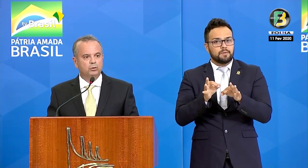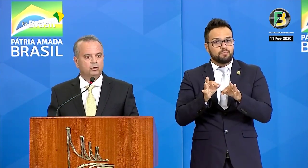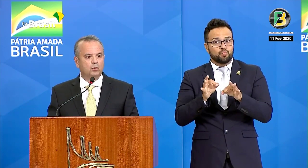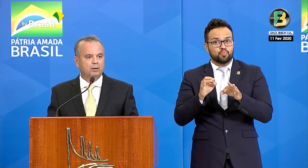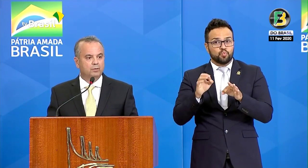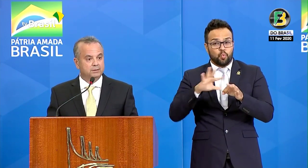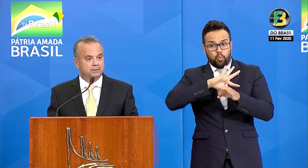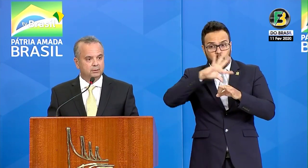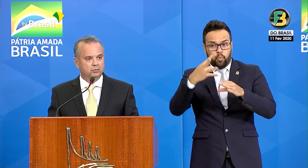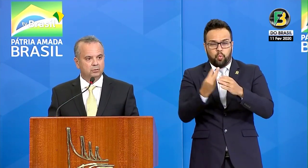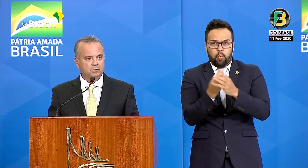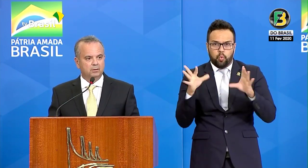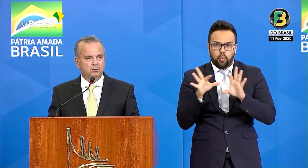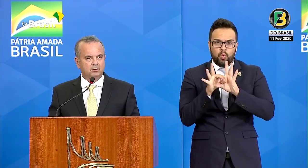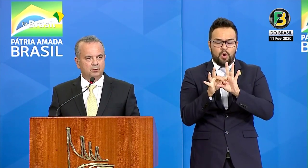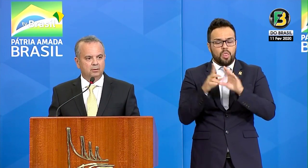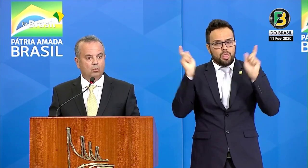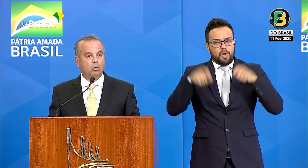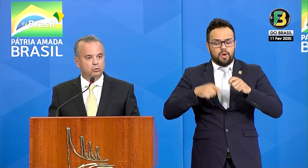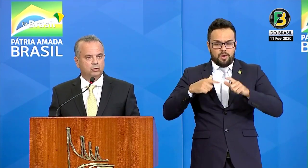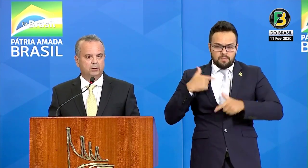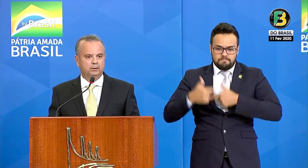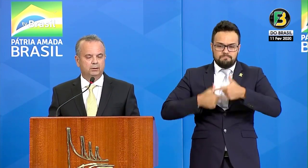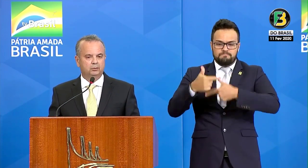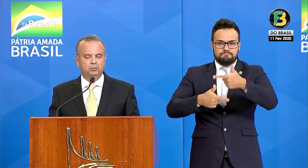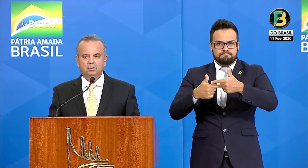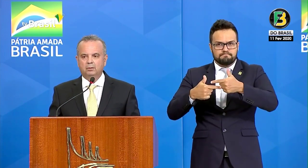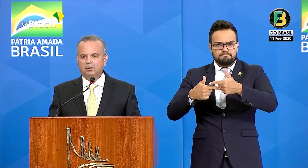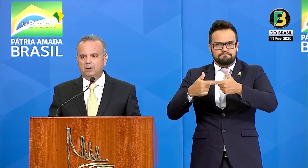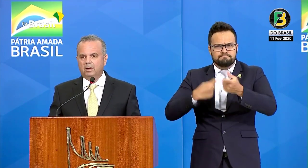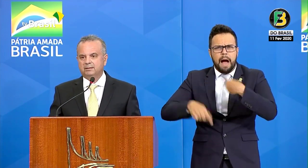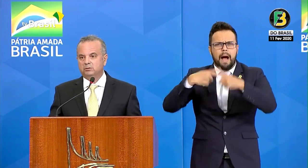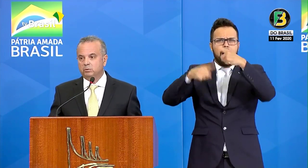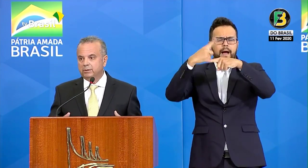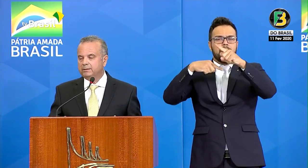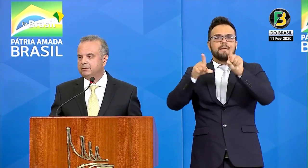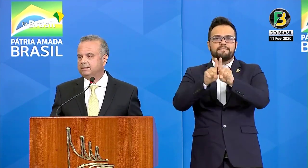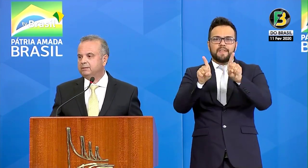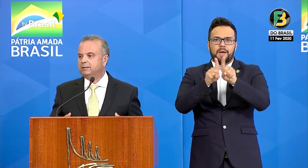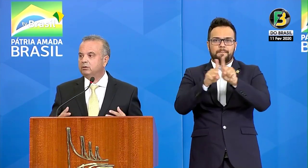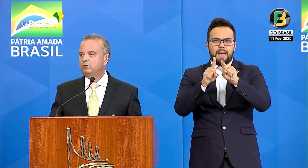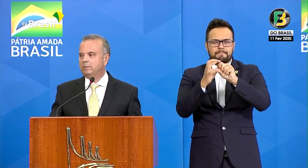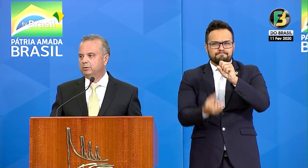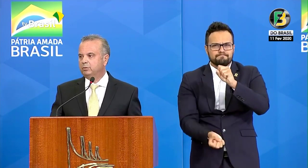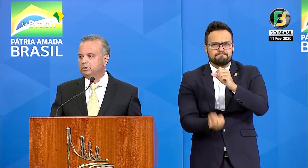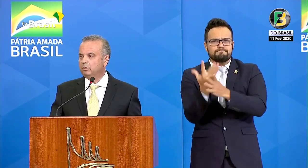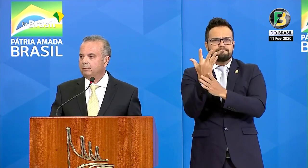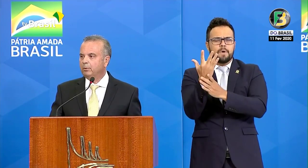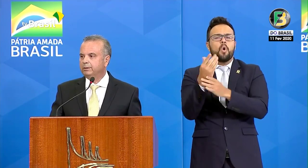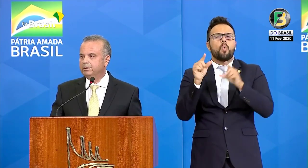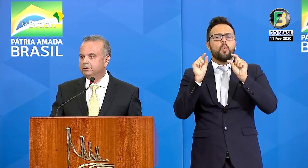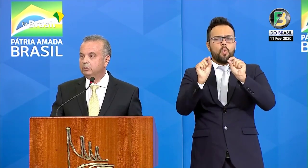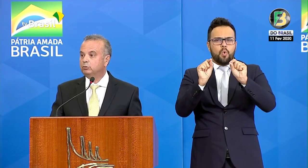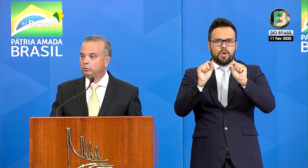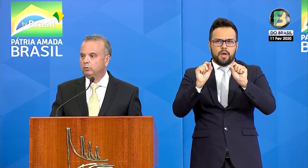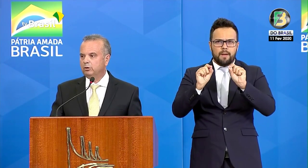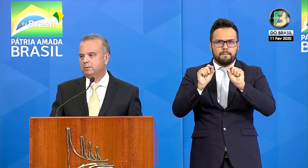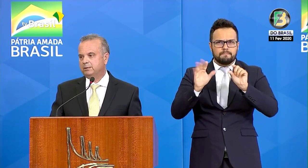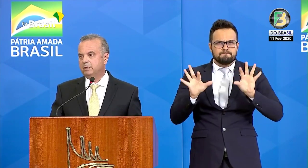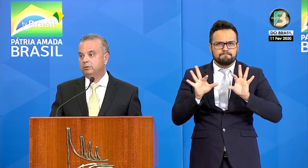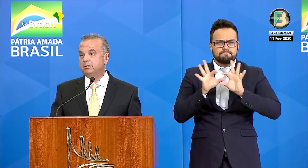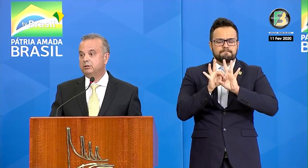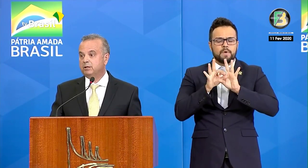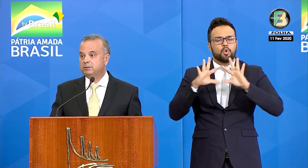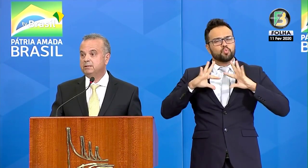possamos continuar avançando e consolidando essas mudanças, essas transformações tão importantes que todos